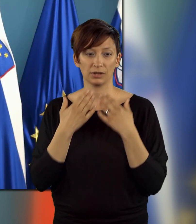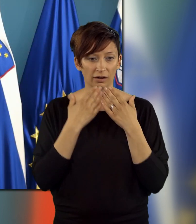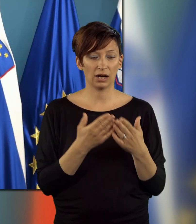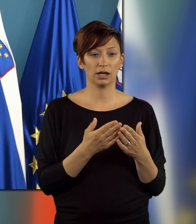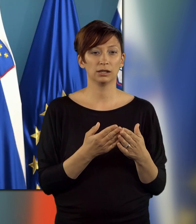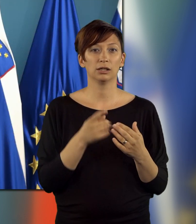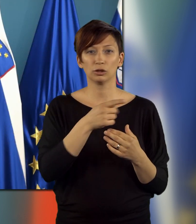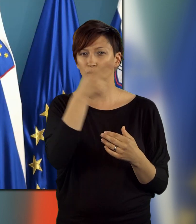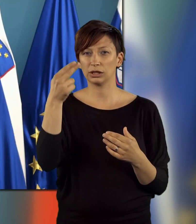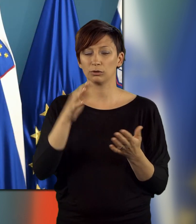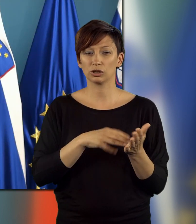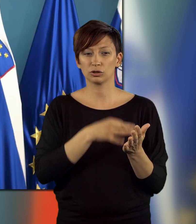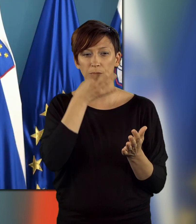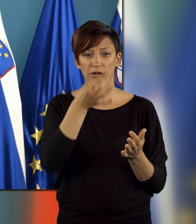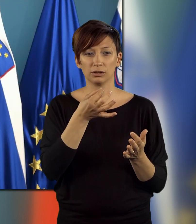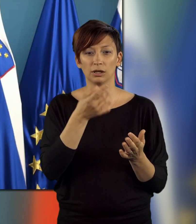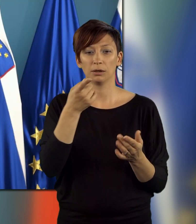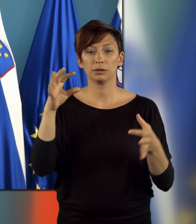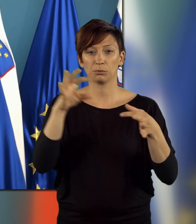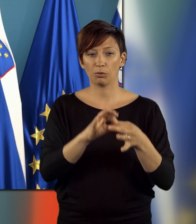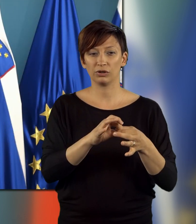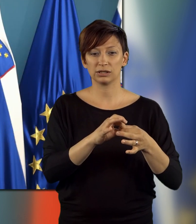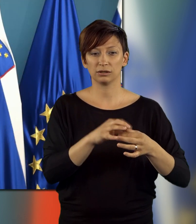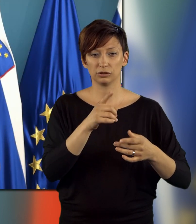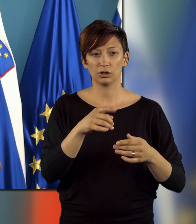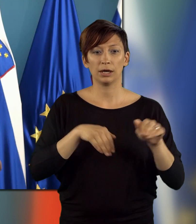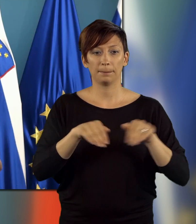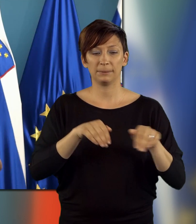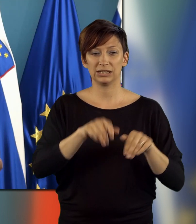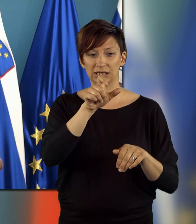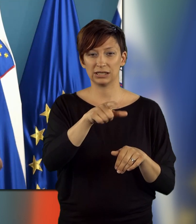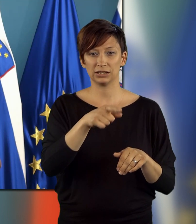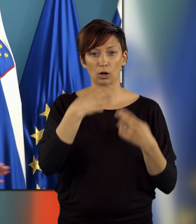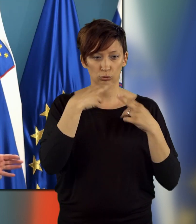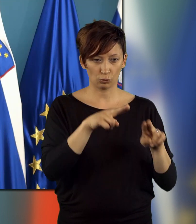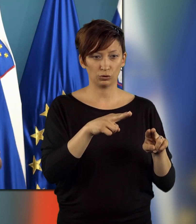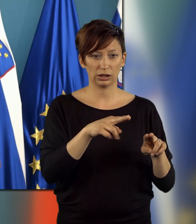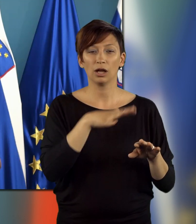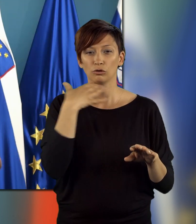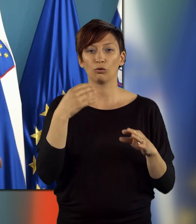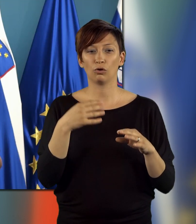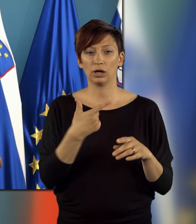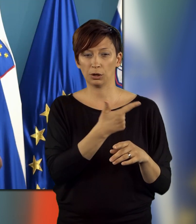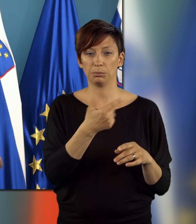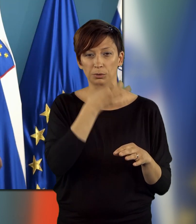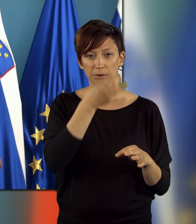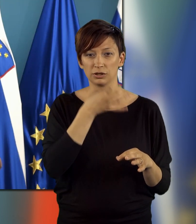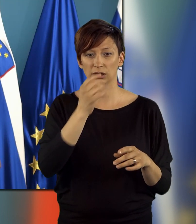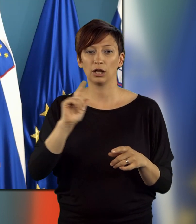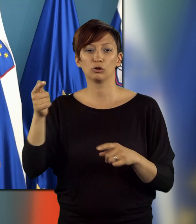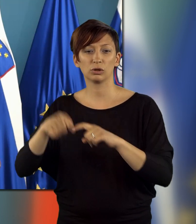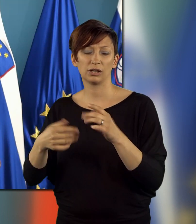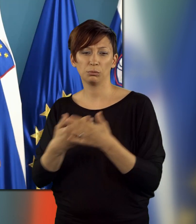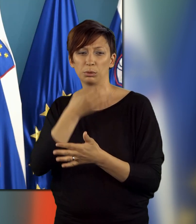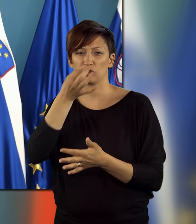Hvala. Na to temo ali na temo? Navezal se bom na to, kar je... Mislim, da je ministrica odgovorila dovolj izčrpno na obe temi. Je druga stvar,